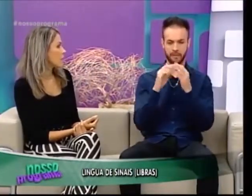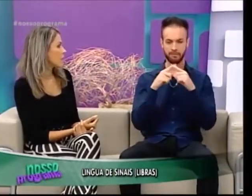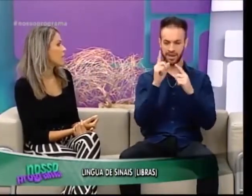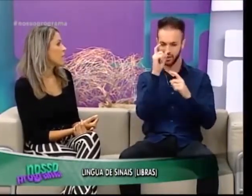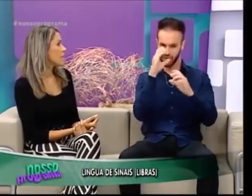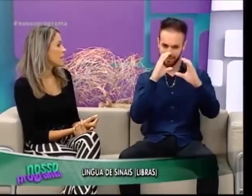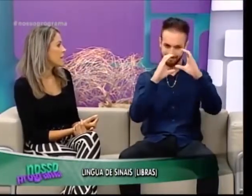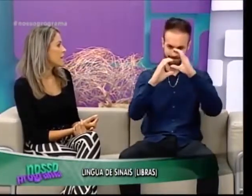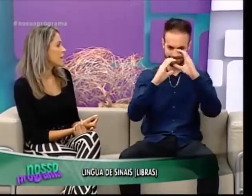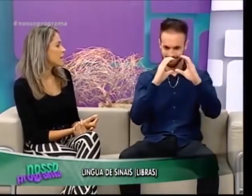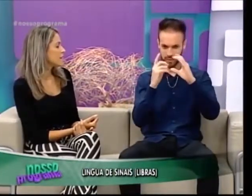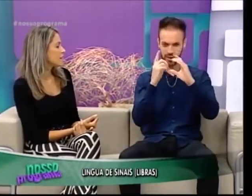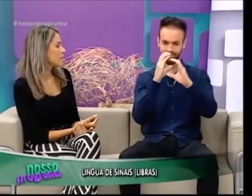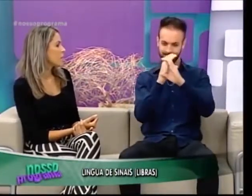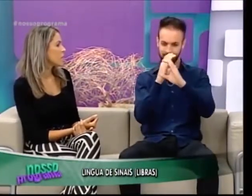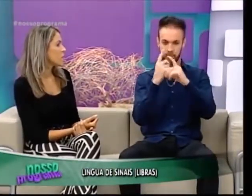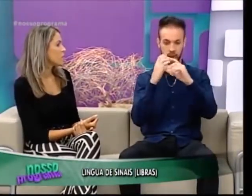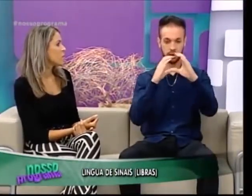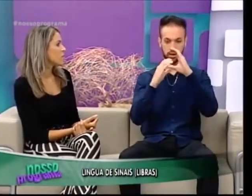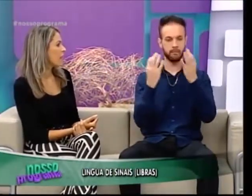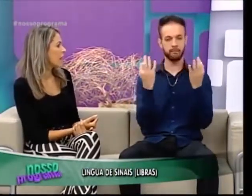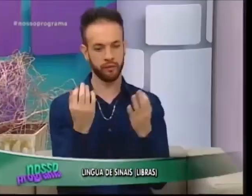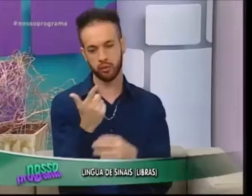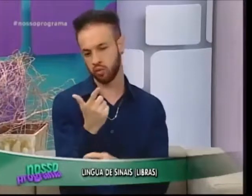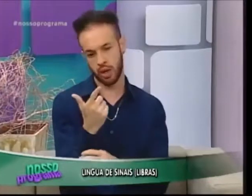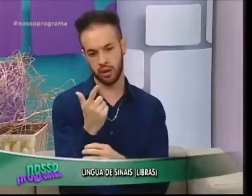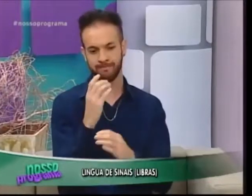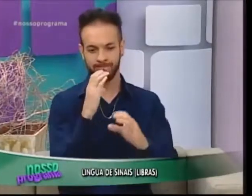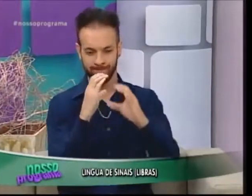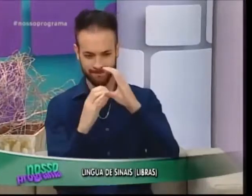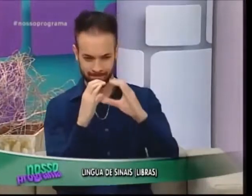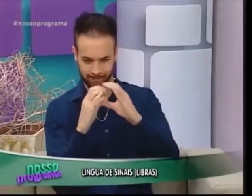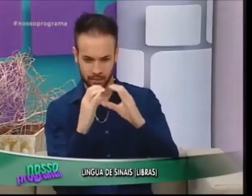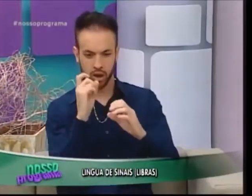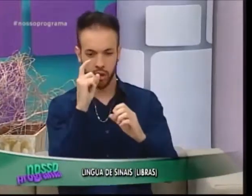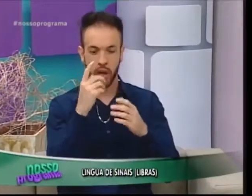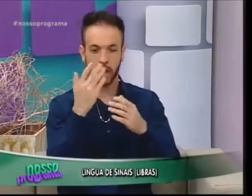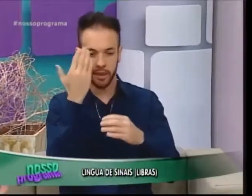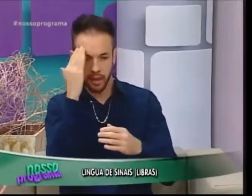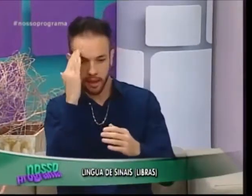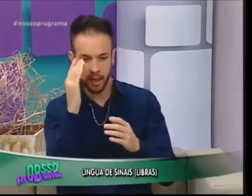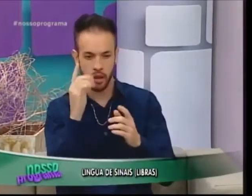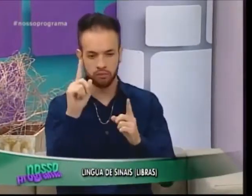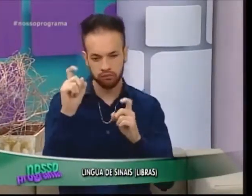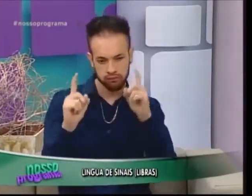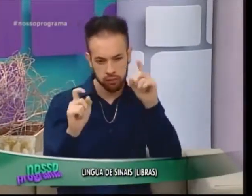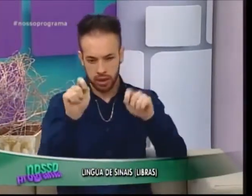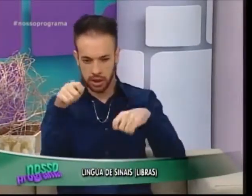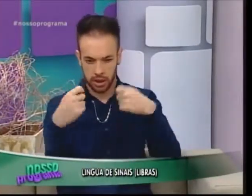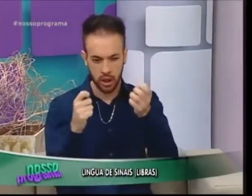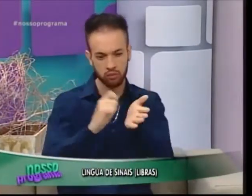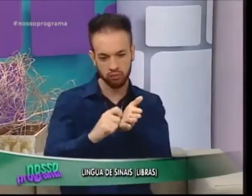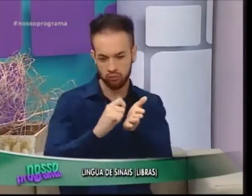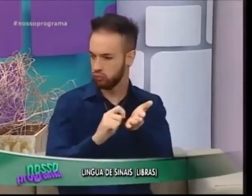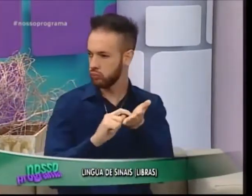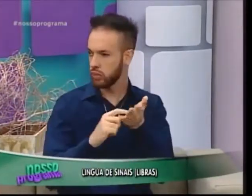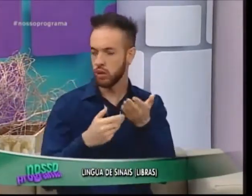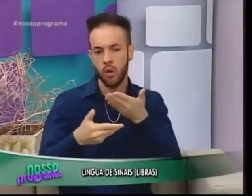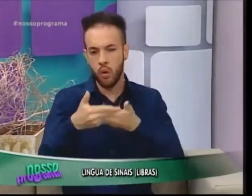A minha família teve um pouquinho de dificuldade, assim, perfeição não tinha. Sabia, assim, sinais que